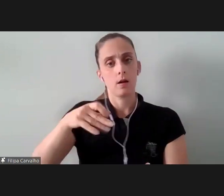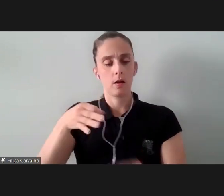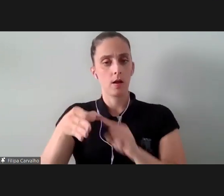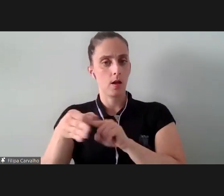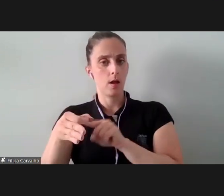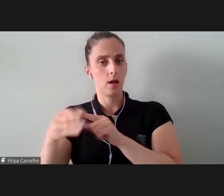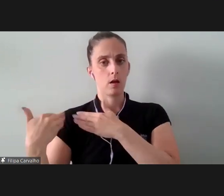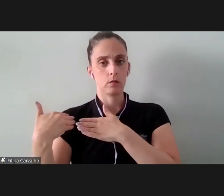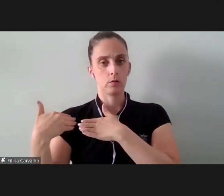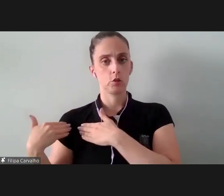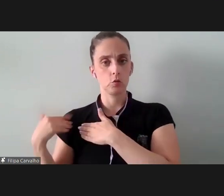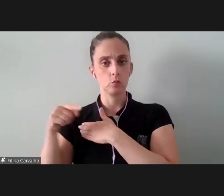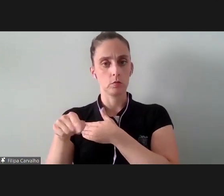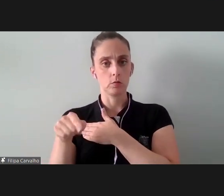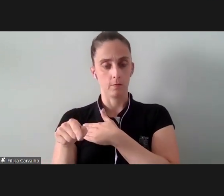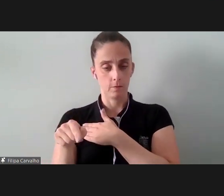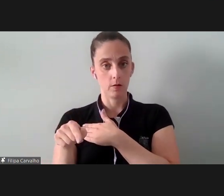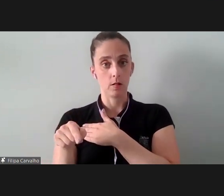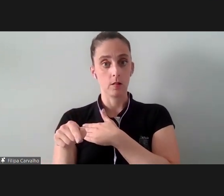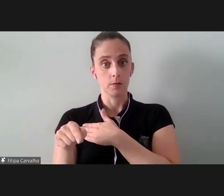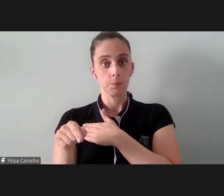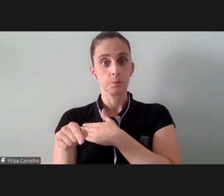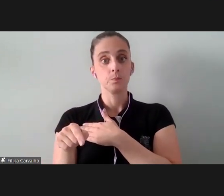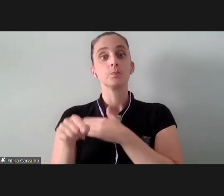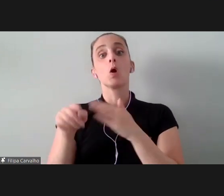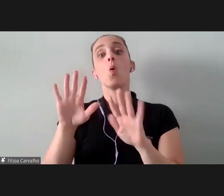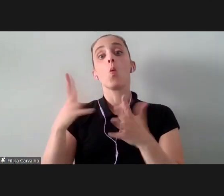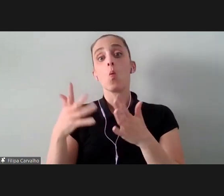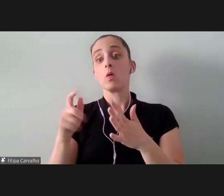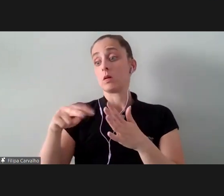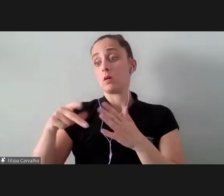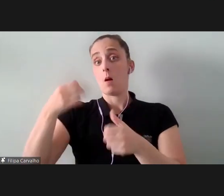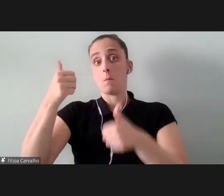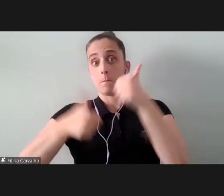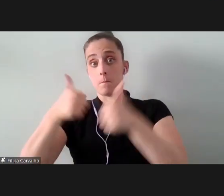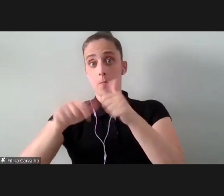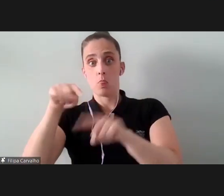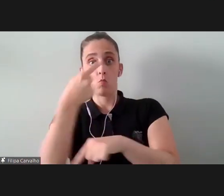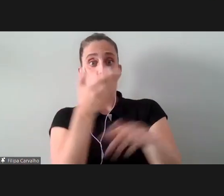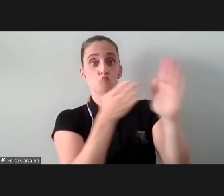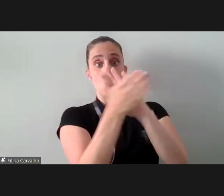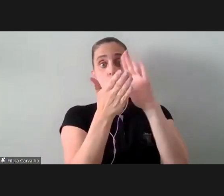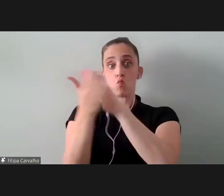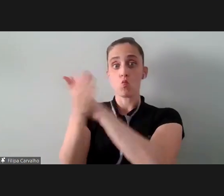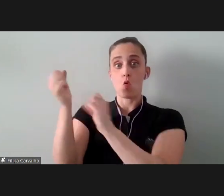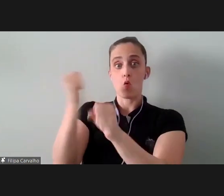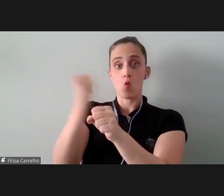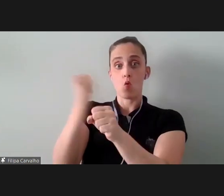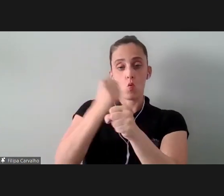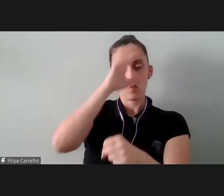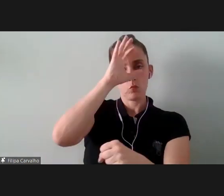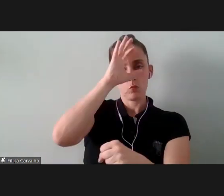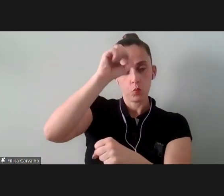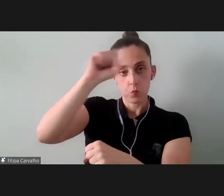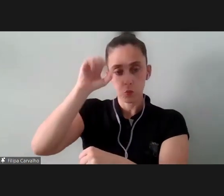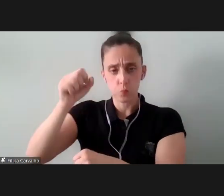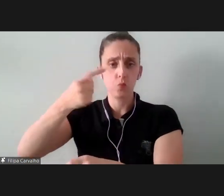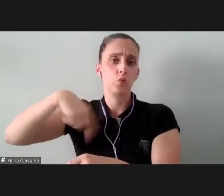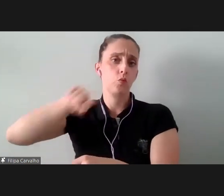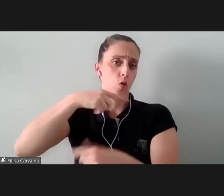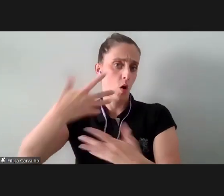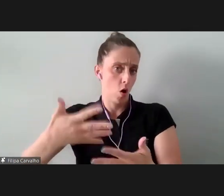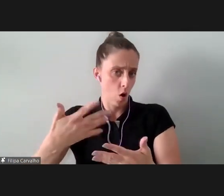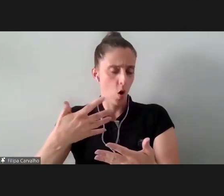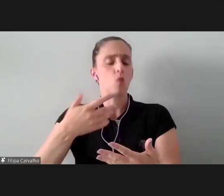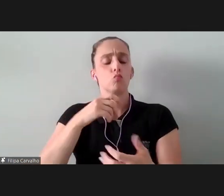entidade recrutadora única. E estes, quando ingressam à administração pública, hoje nós conseguimos trazer isso com a reforma